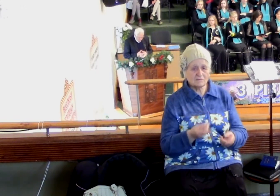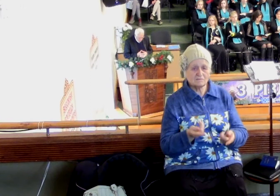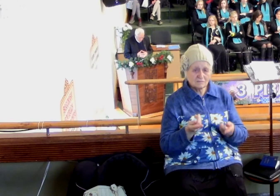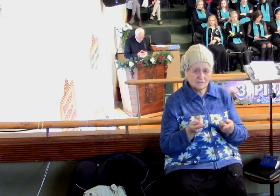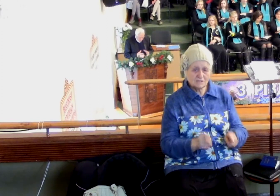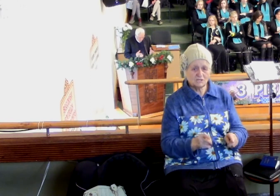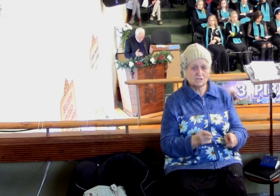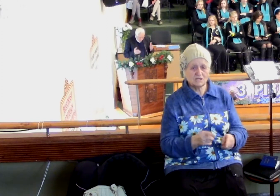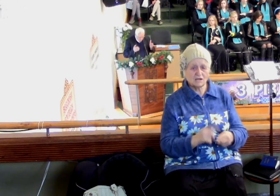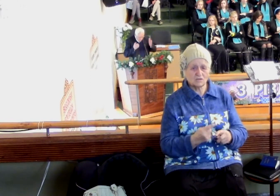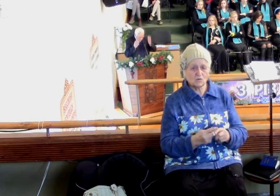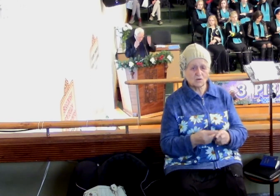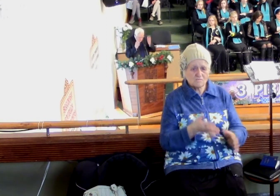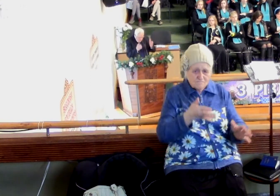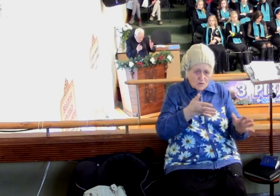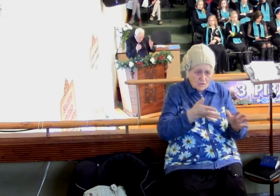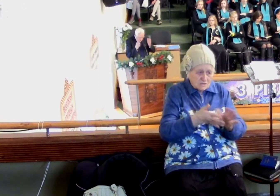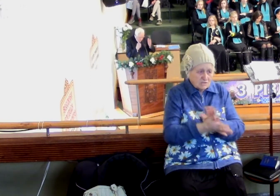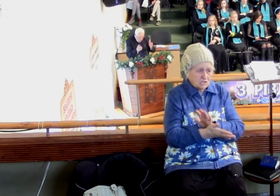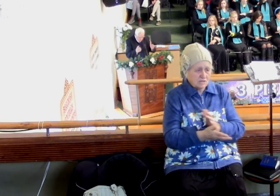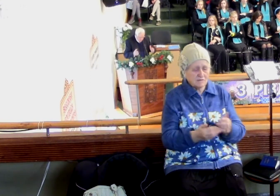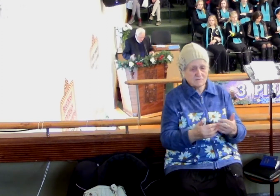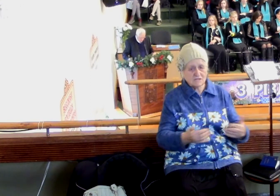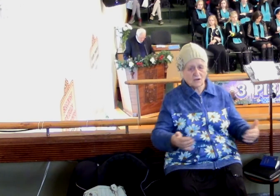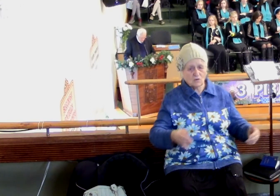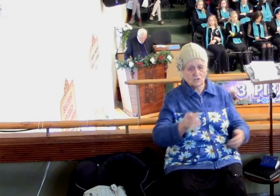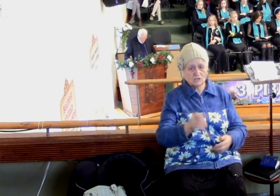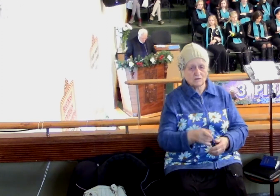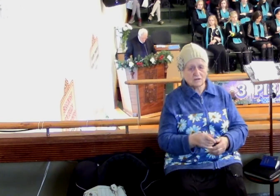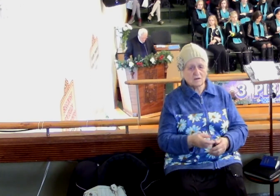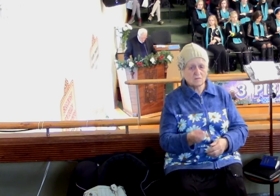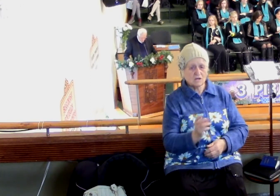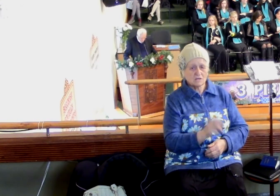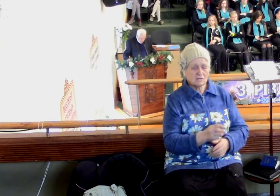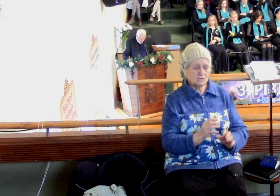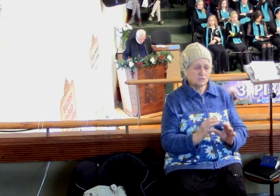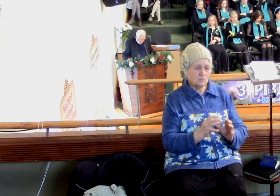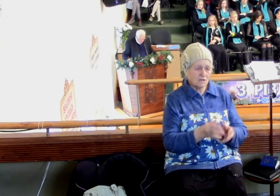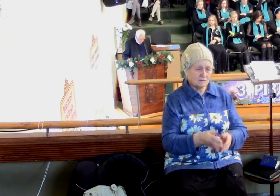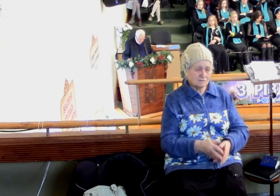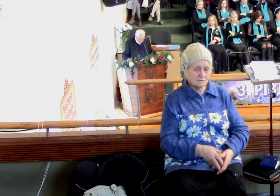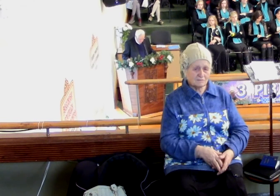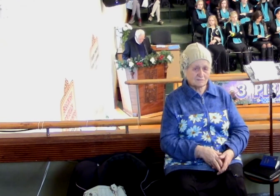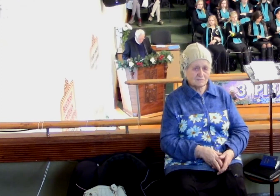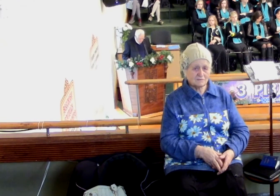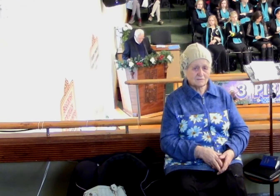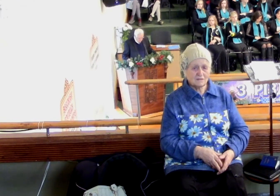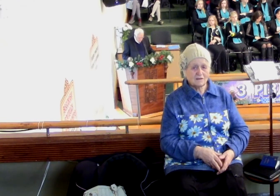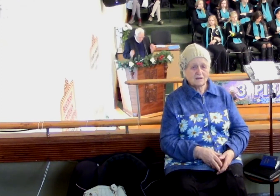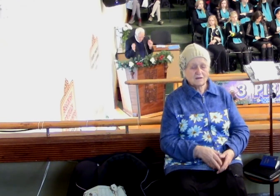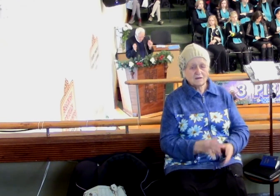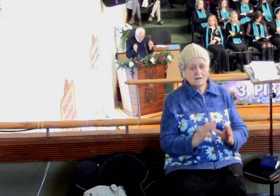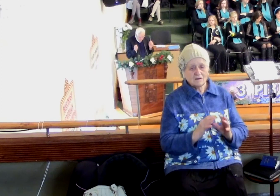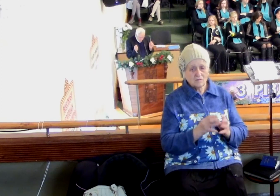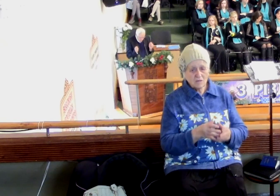истинный, который просвещает всякого человека, приходящего в мир.